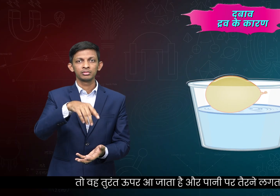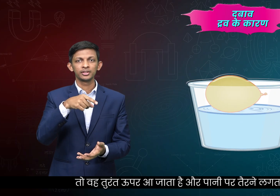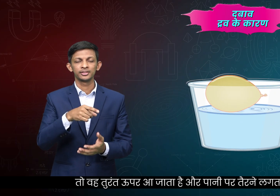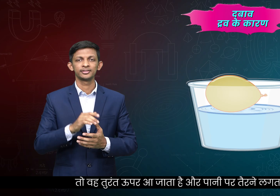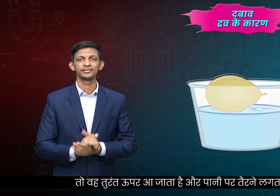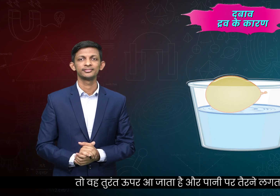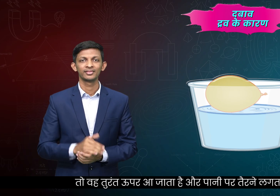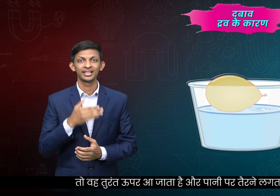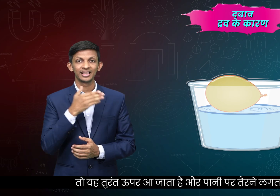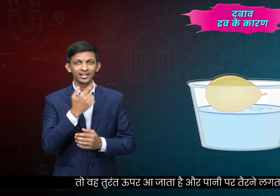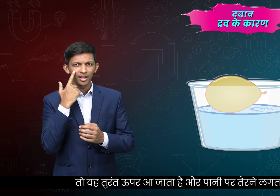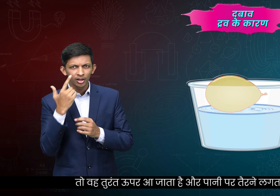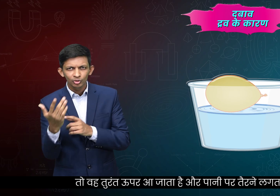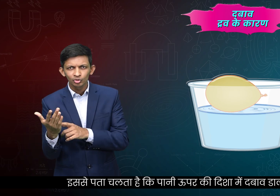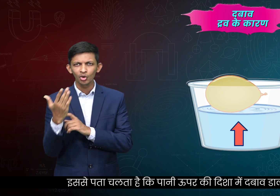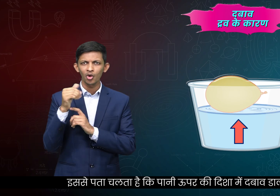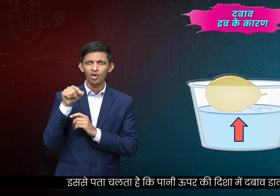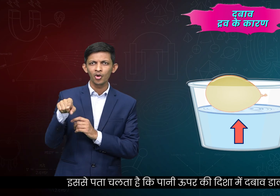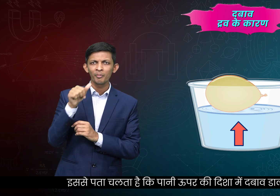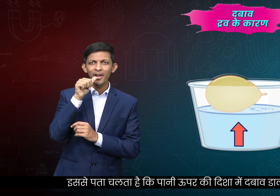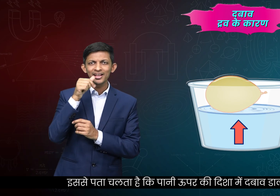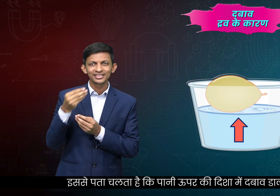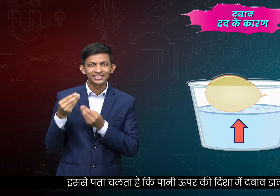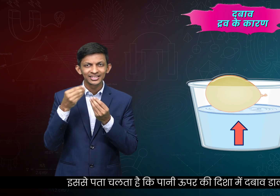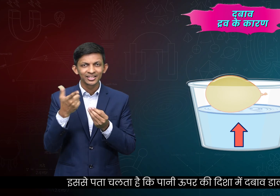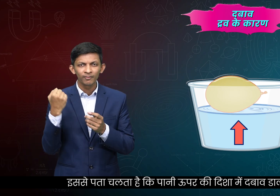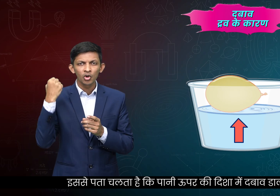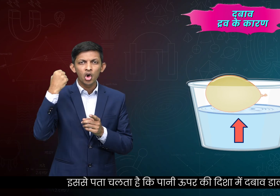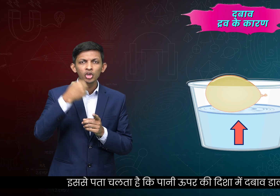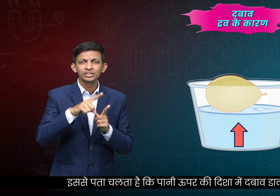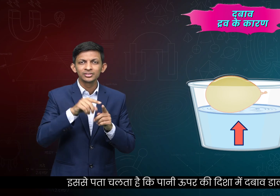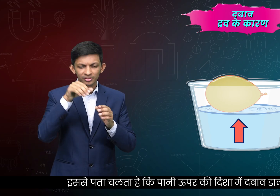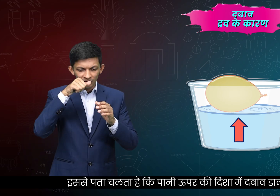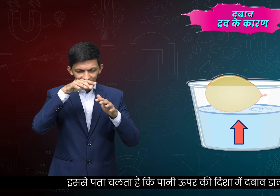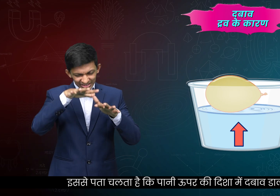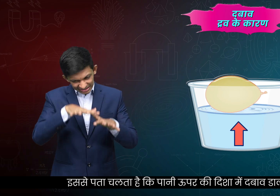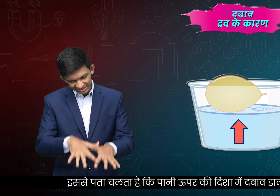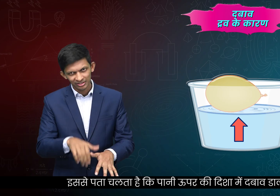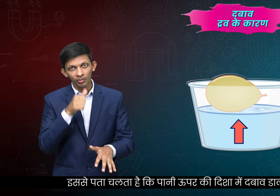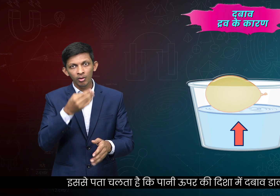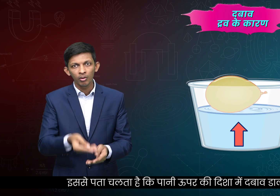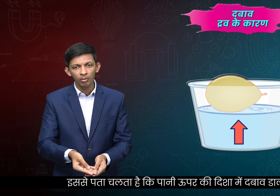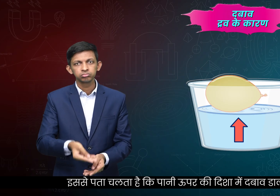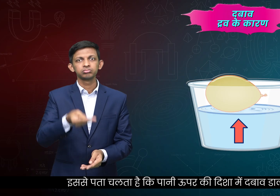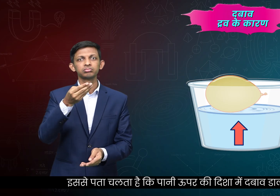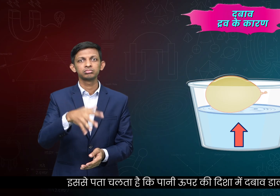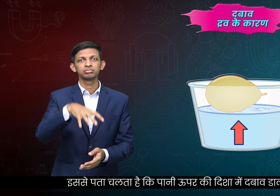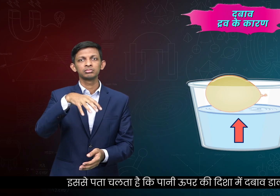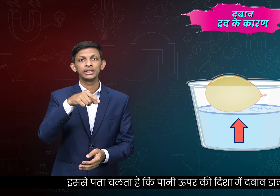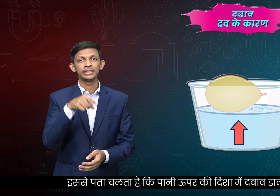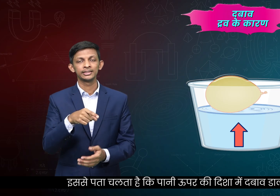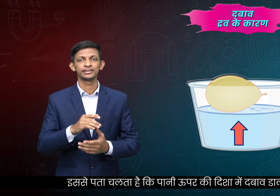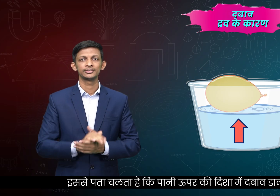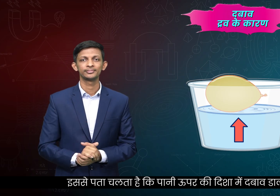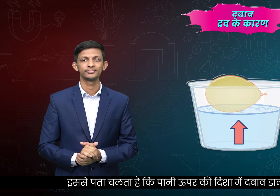है और पानी पर तैरने लगता है। इससे पता चलता है कि पानी ऊपर की दिशा में दबाव डालता